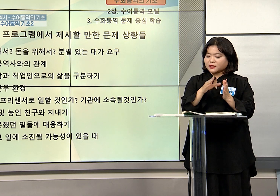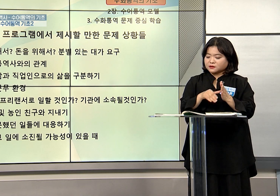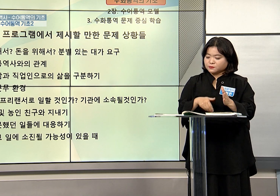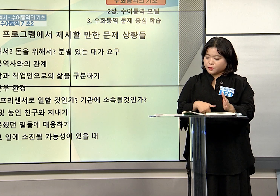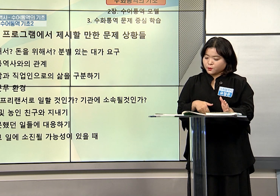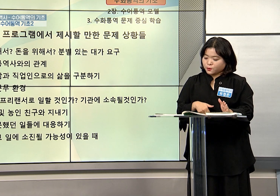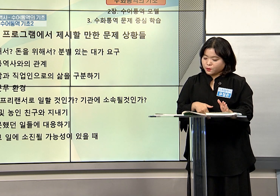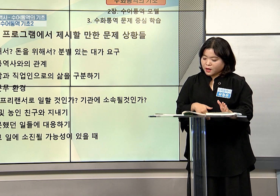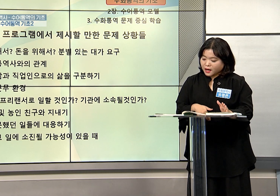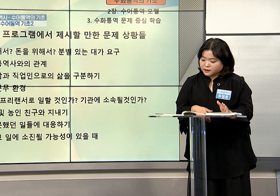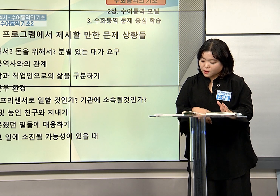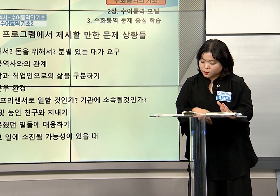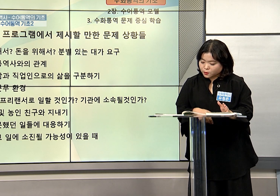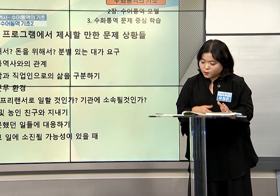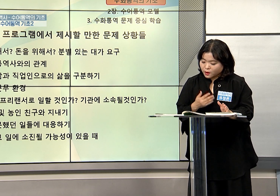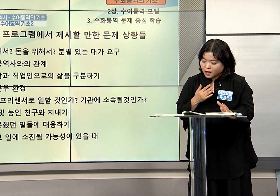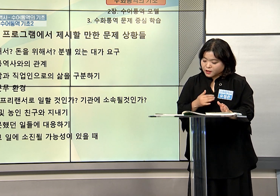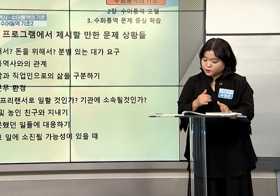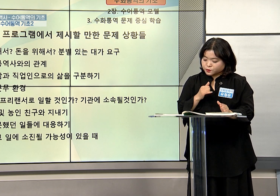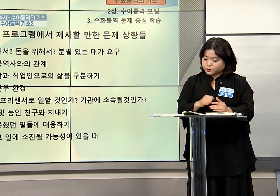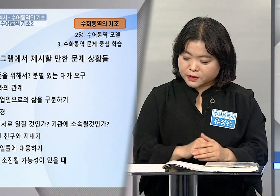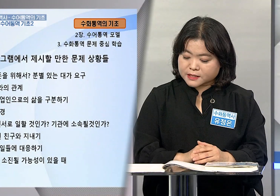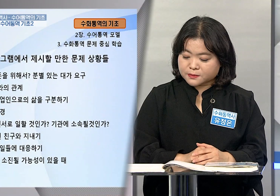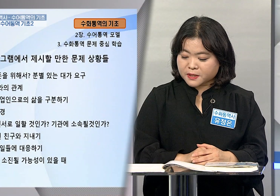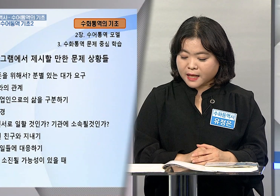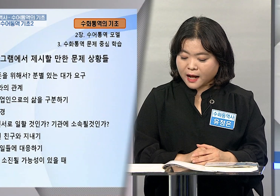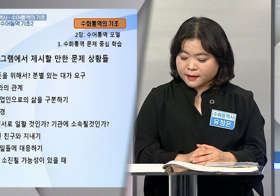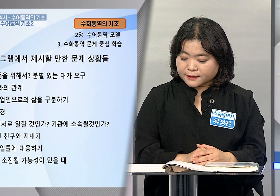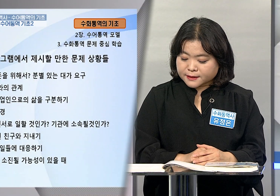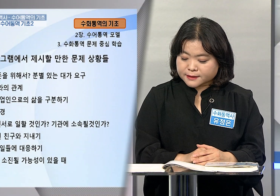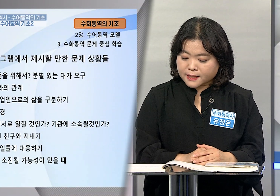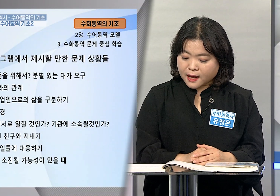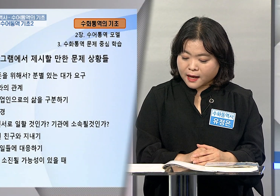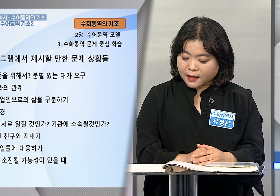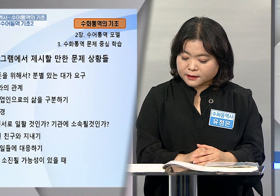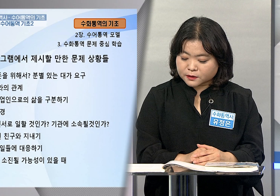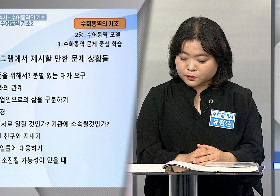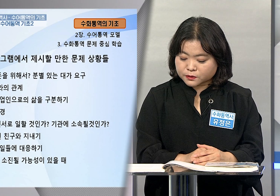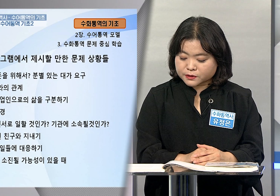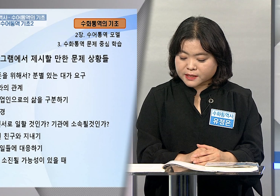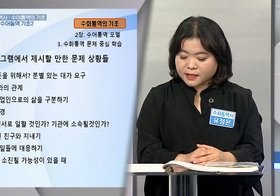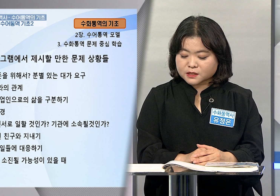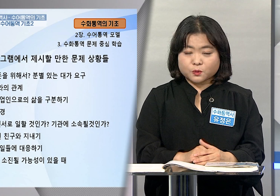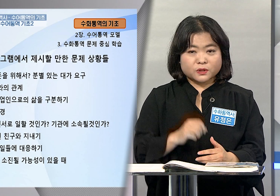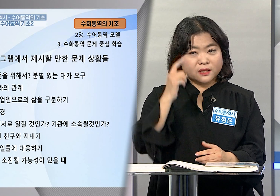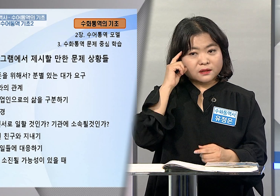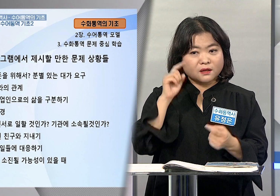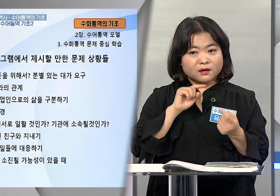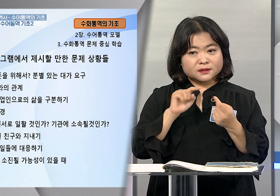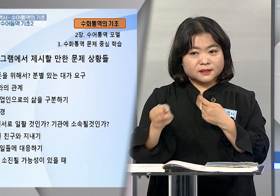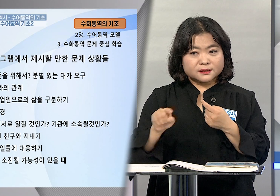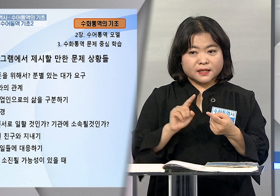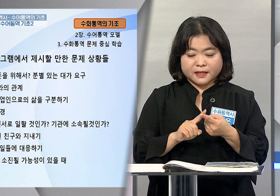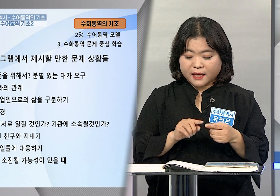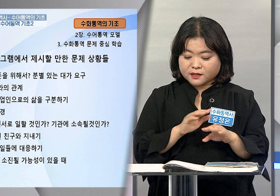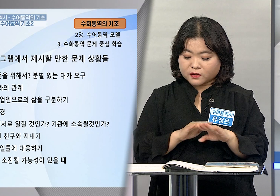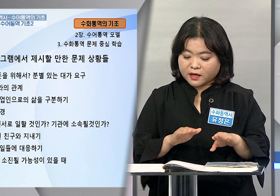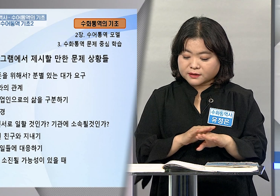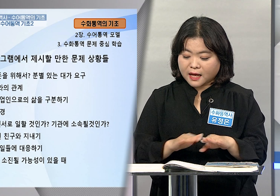때는 필요하다고도 할 수 있습니다. 자, 그리고 예상치 못했던 일들에 대해서